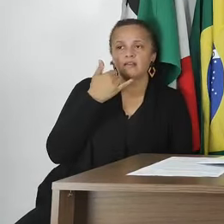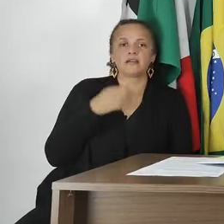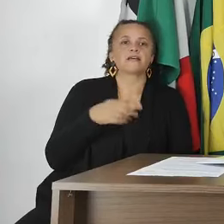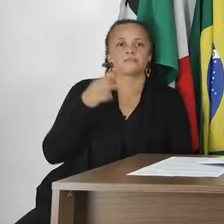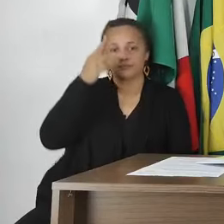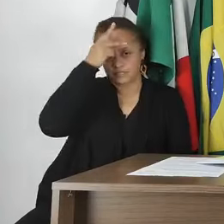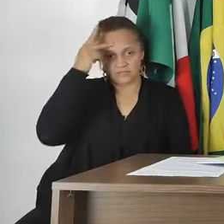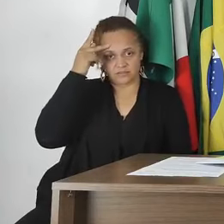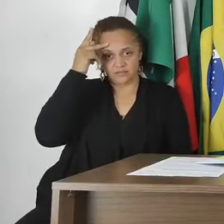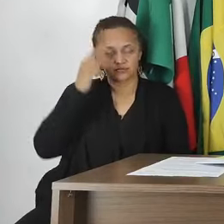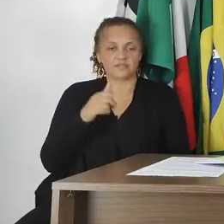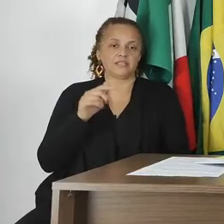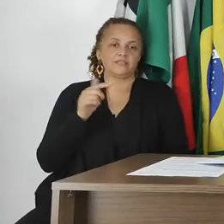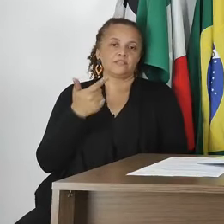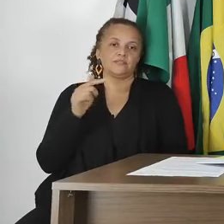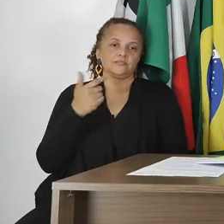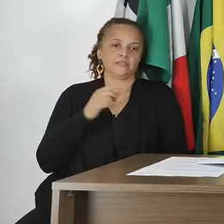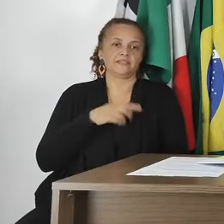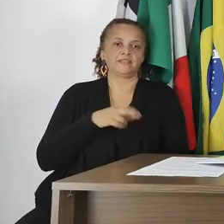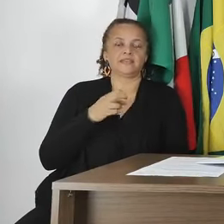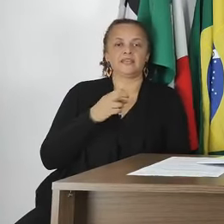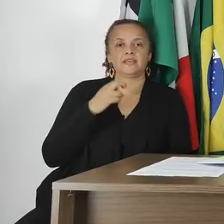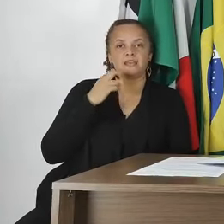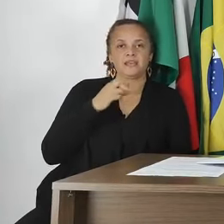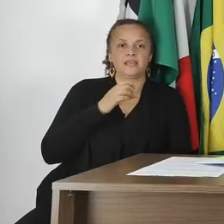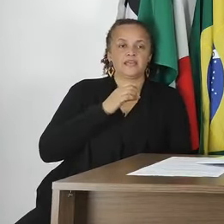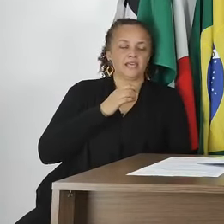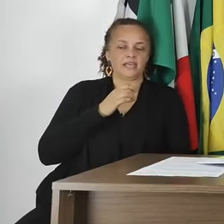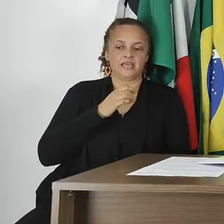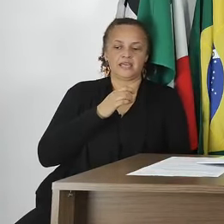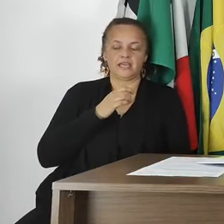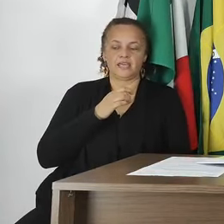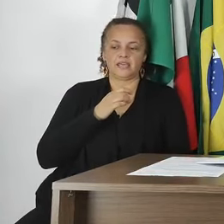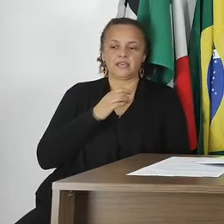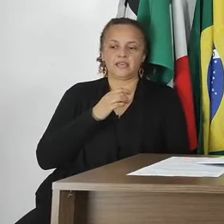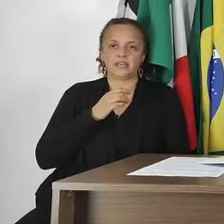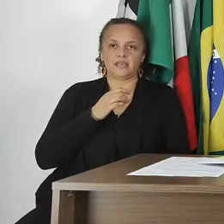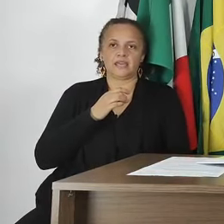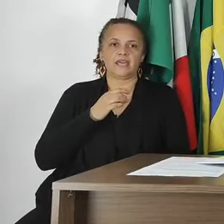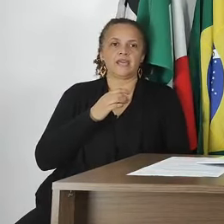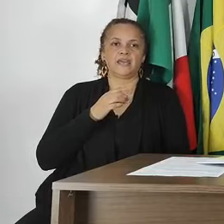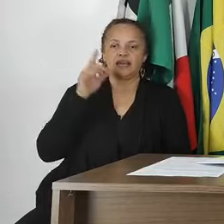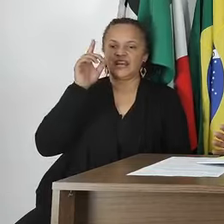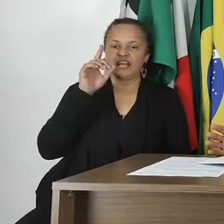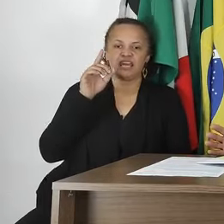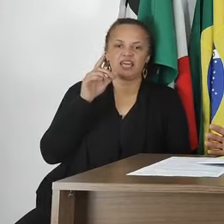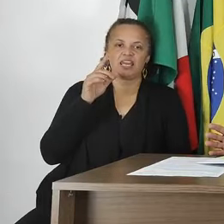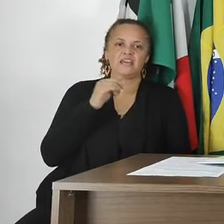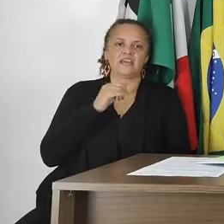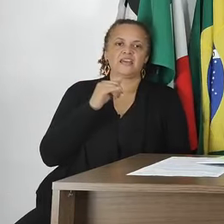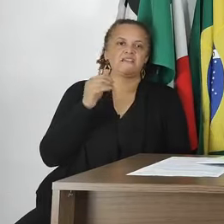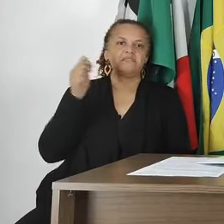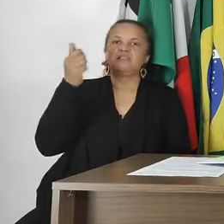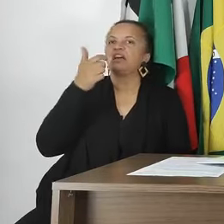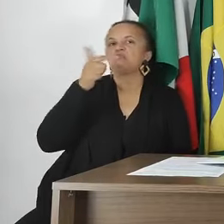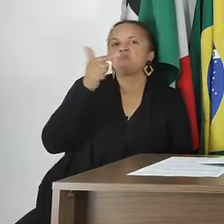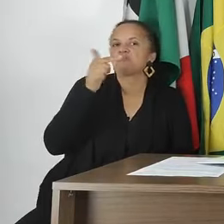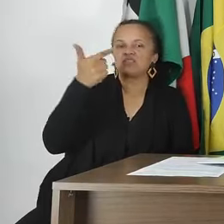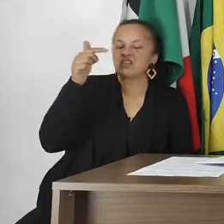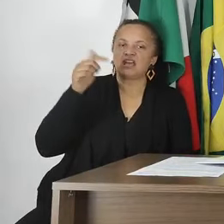não se oprime e chega: olha, Márcio, eu não tenho a vaga para você. Não, de maneira alguma, ela está sempre abrindo um leque de vagas